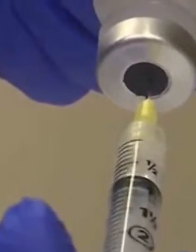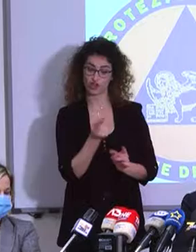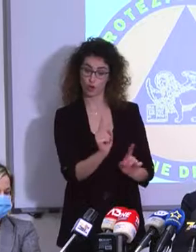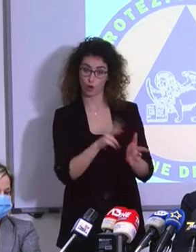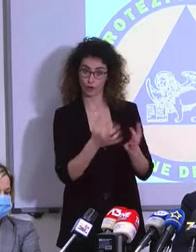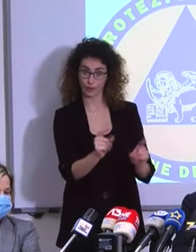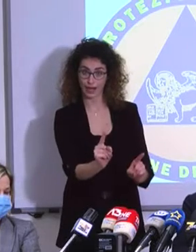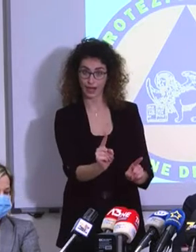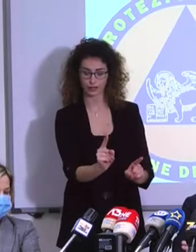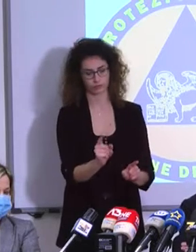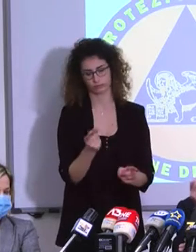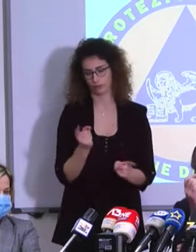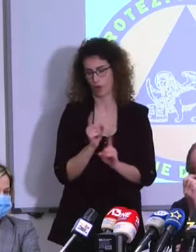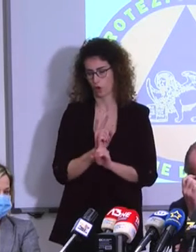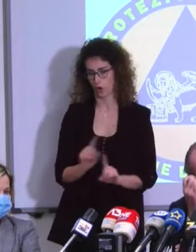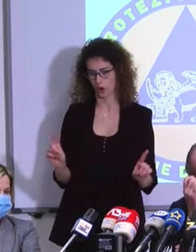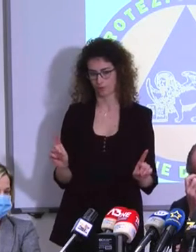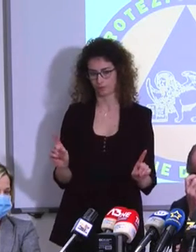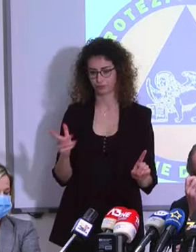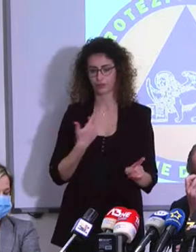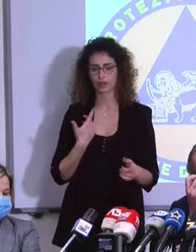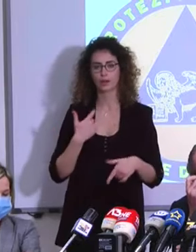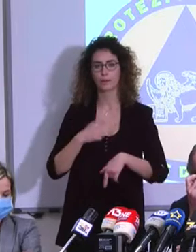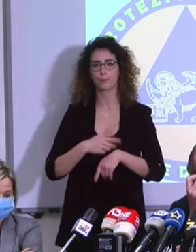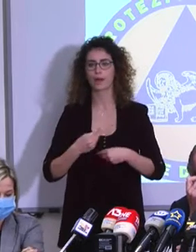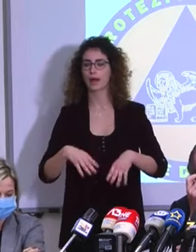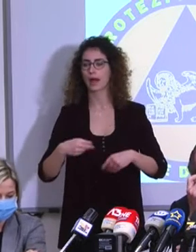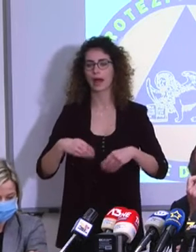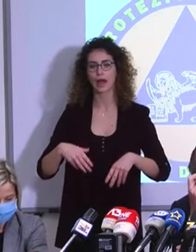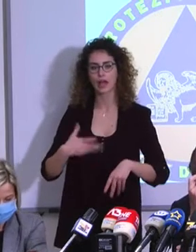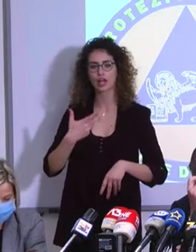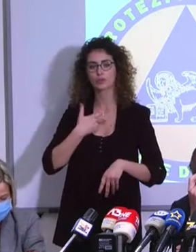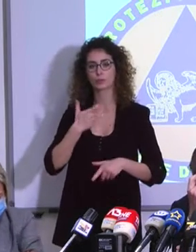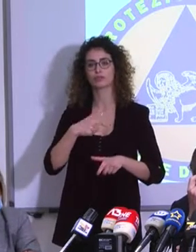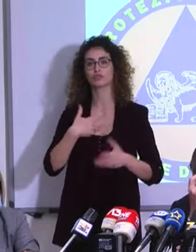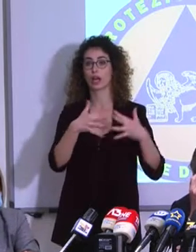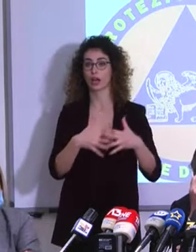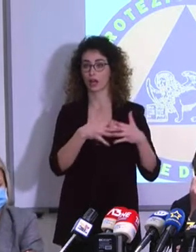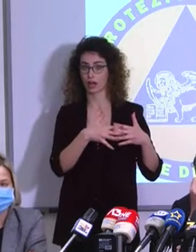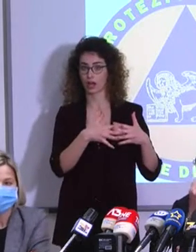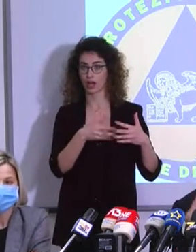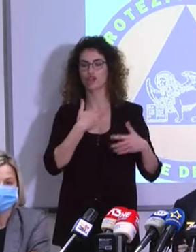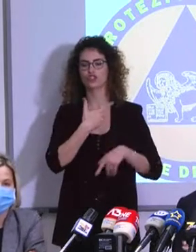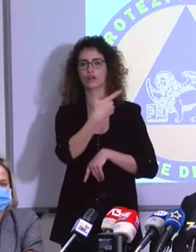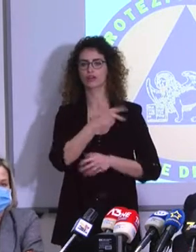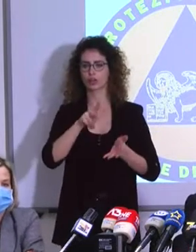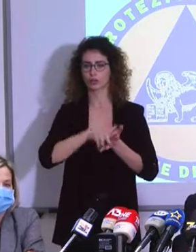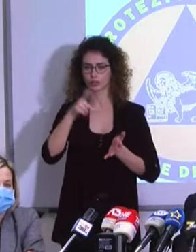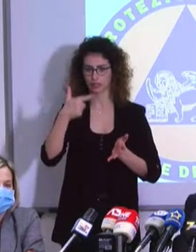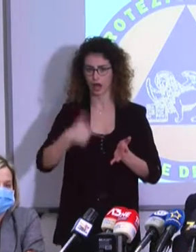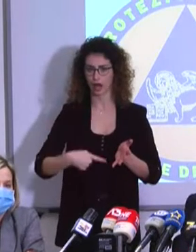perché dei vaccini autorizzati gli stati uniti che noi ancora non possiamo utilizzare per questo